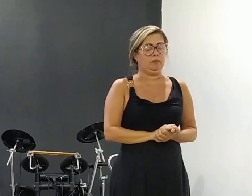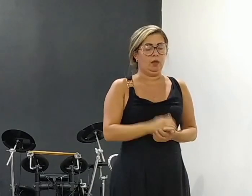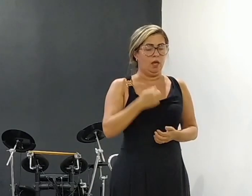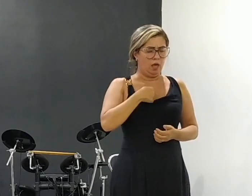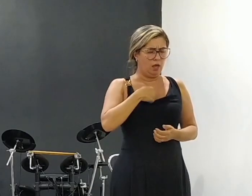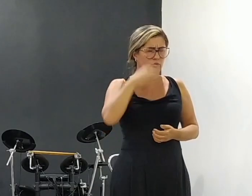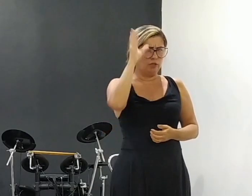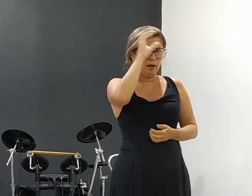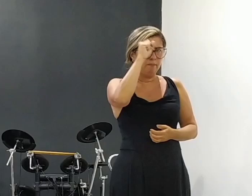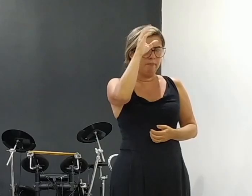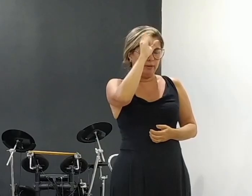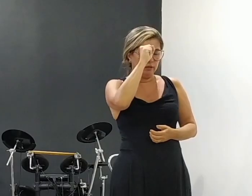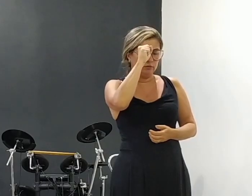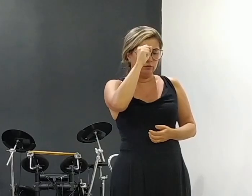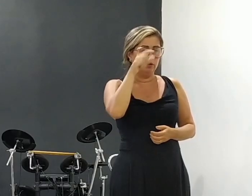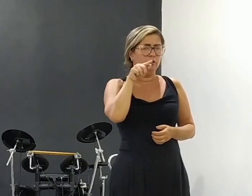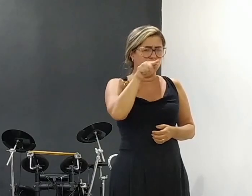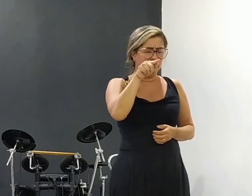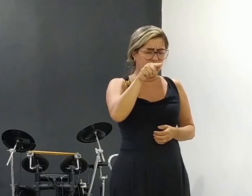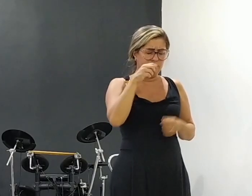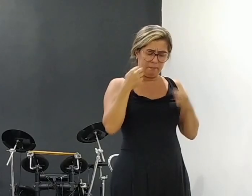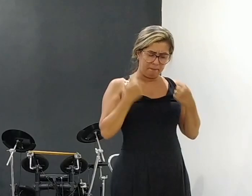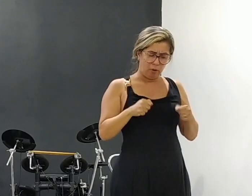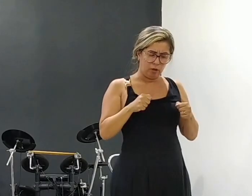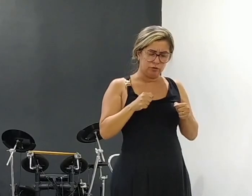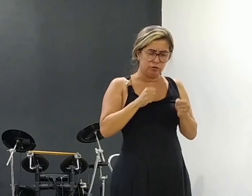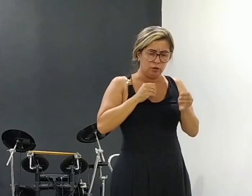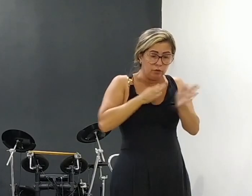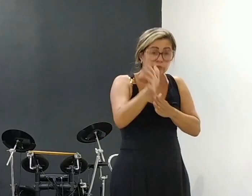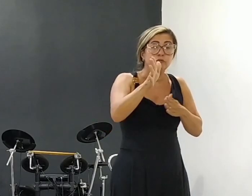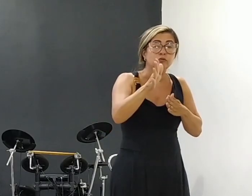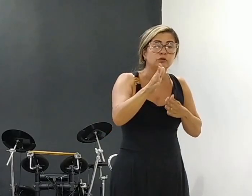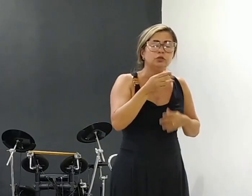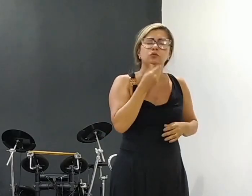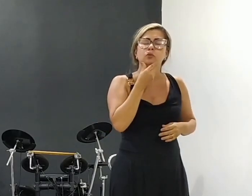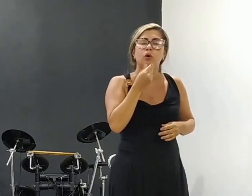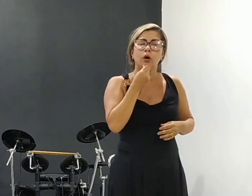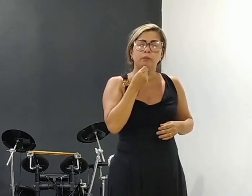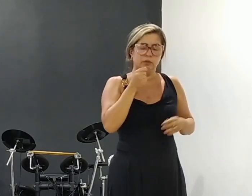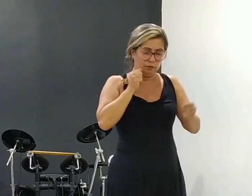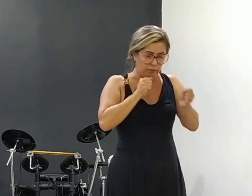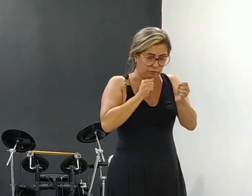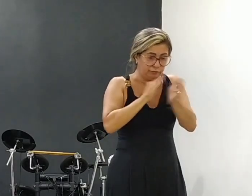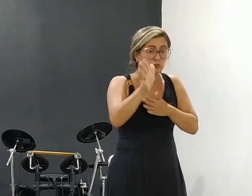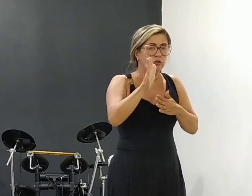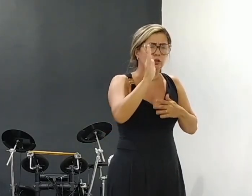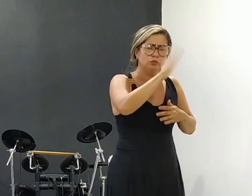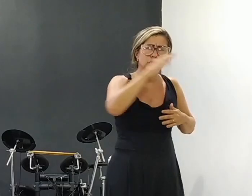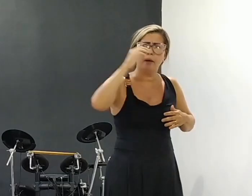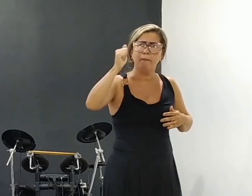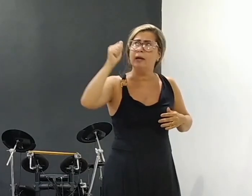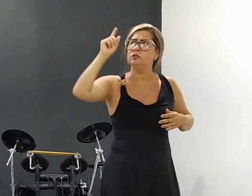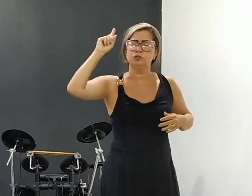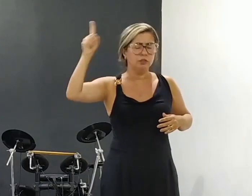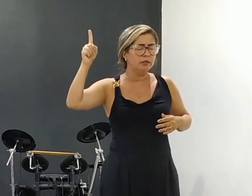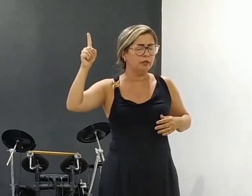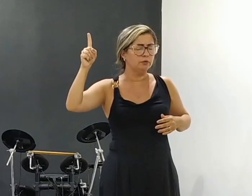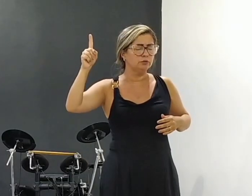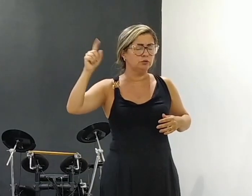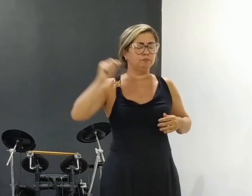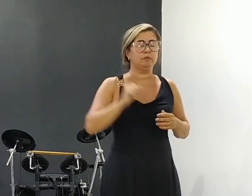aqui. Você pode fugir do homem, você pode fugir do chamado que Deus tem, você